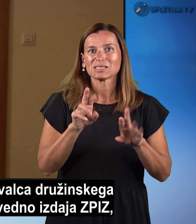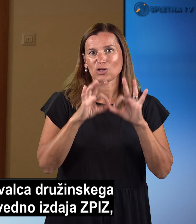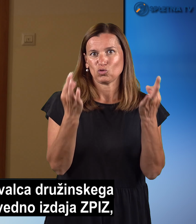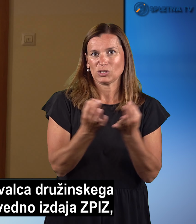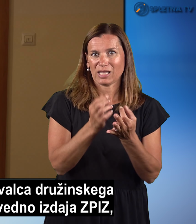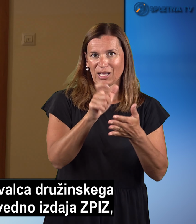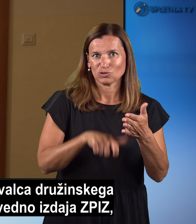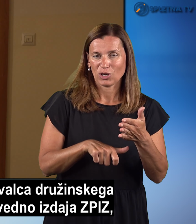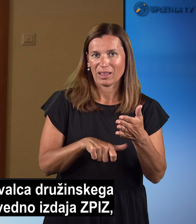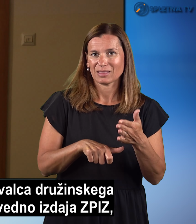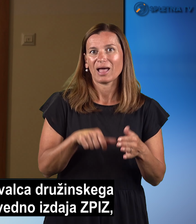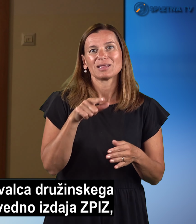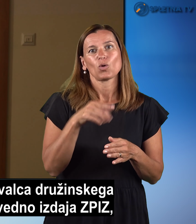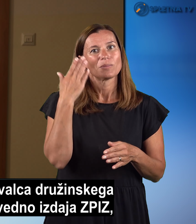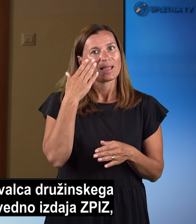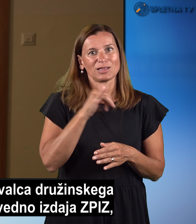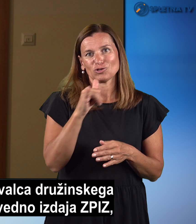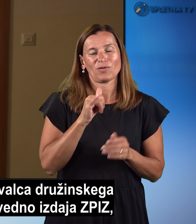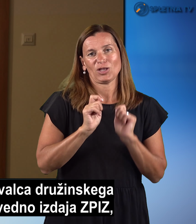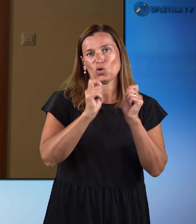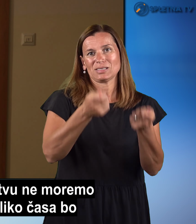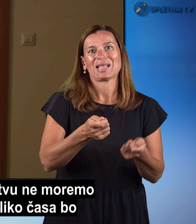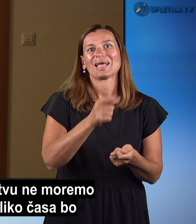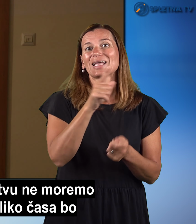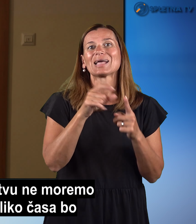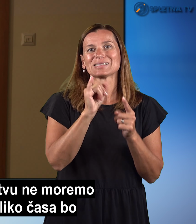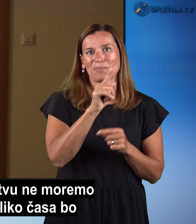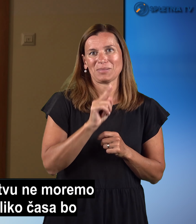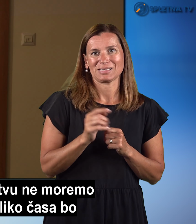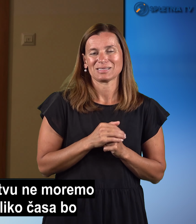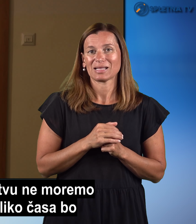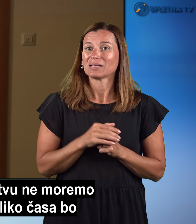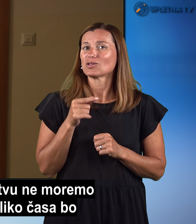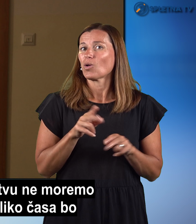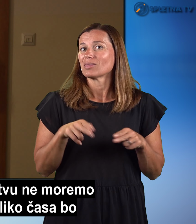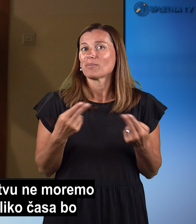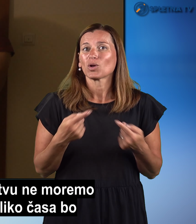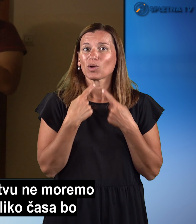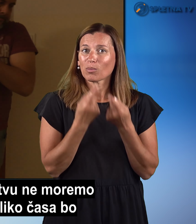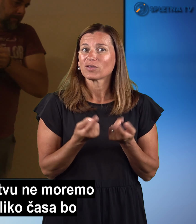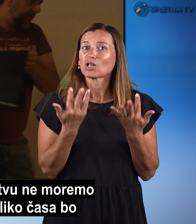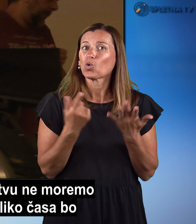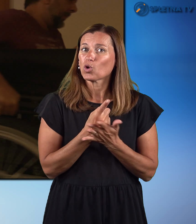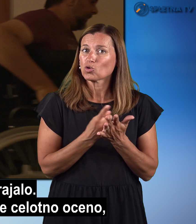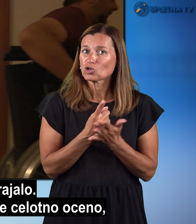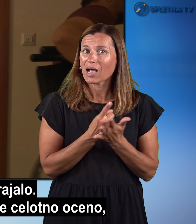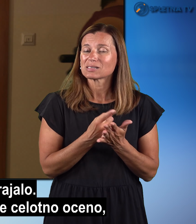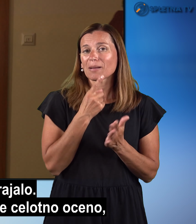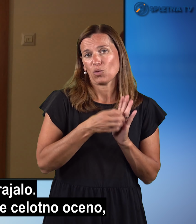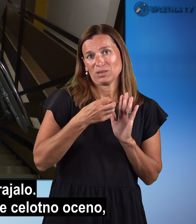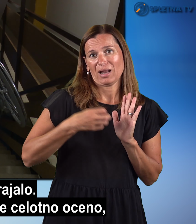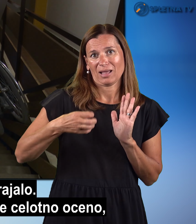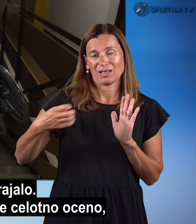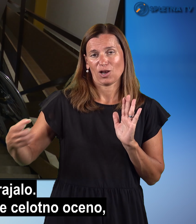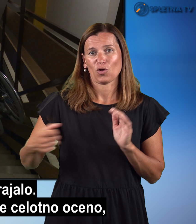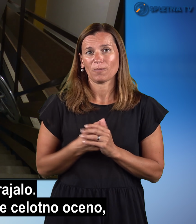člana, ta mnenja še vedno izdaja ZPIZ in tukaj tudi v bistvu ne moremo napovedati, koliko časa bo to zdaj